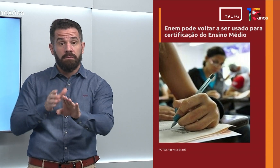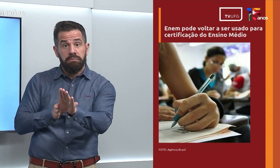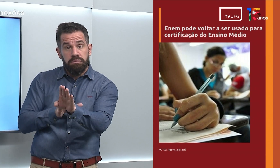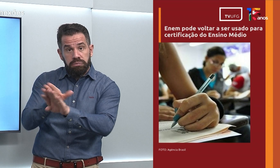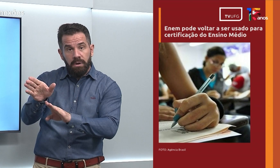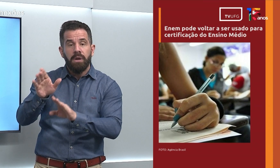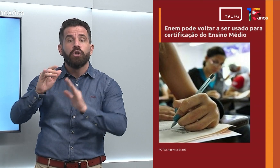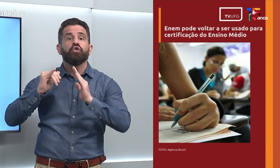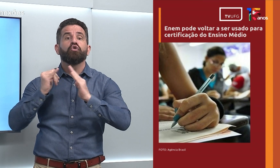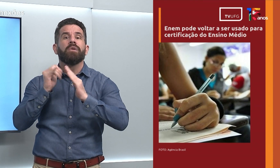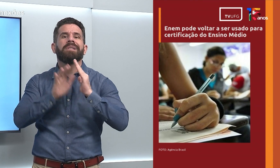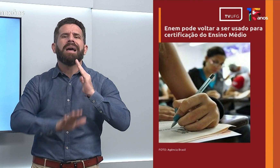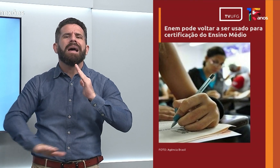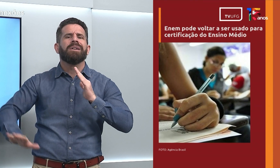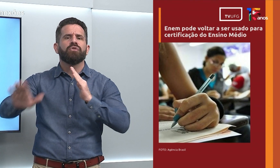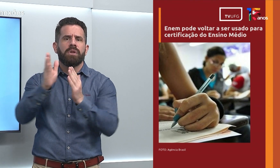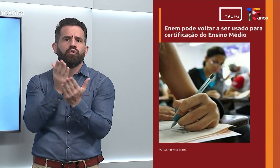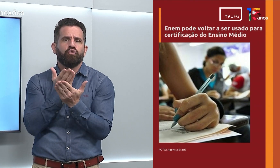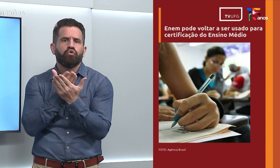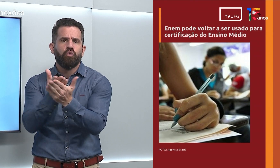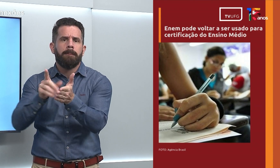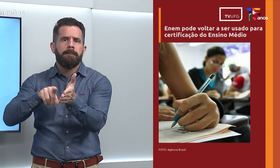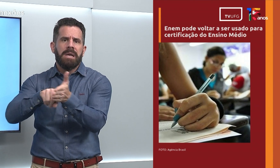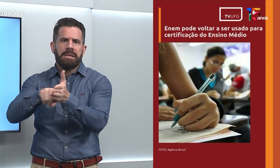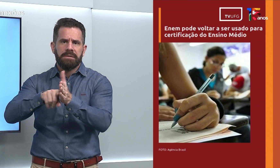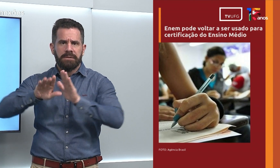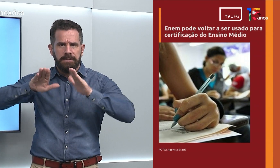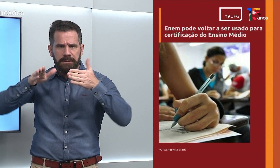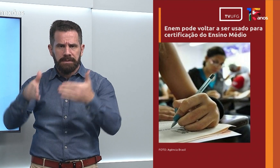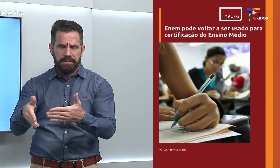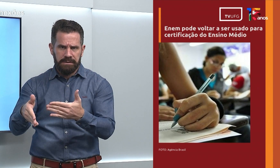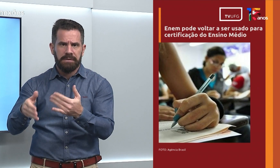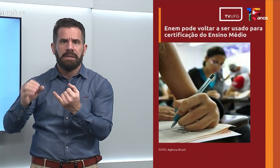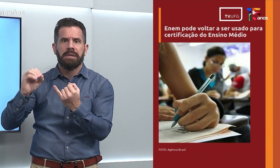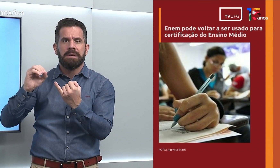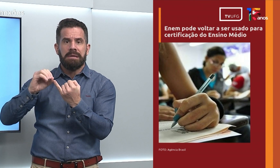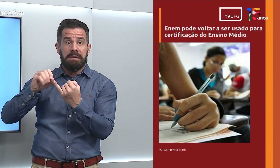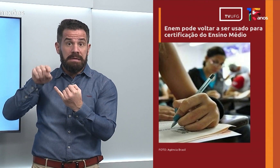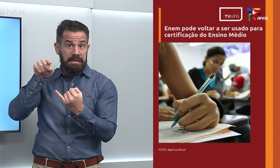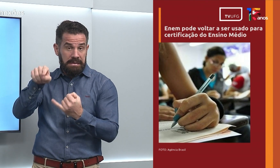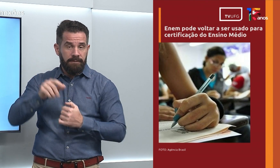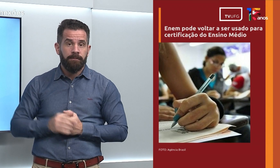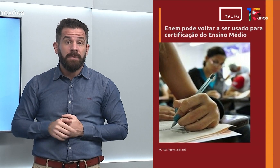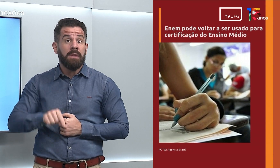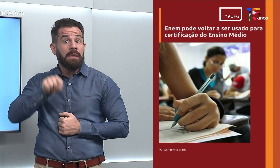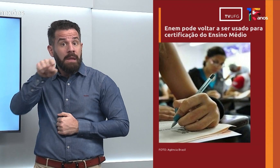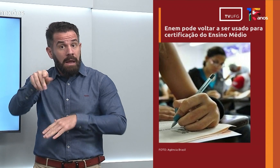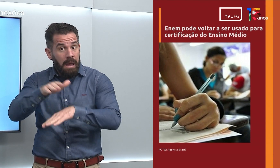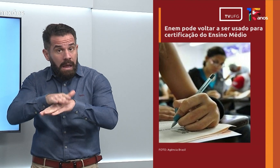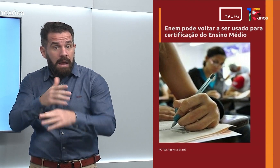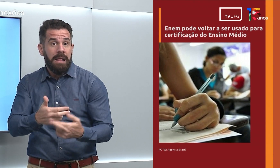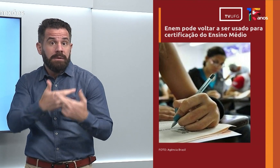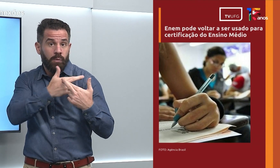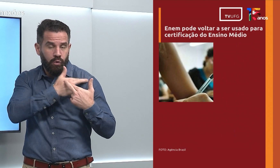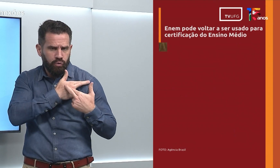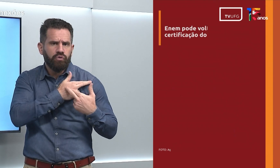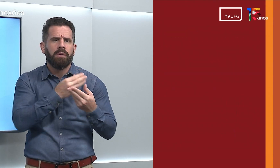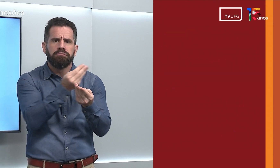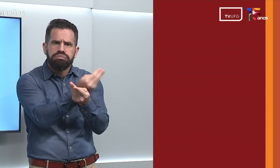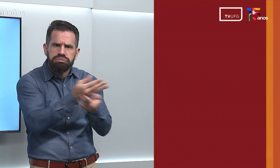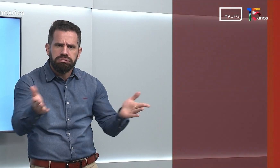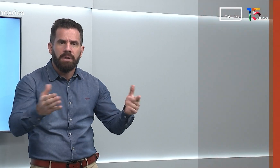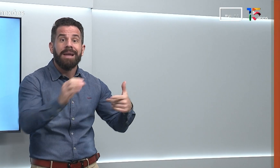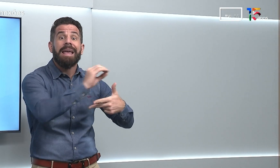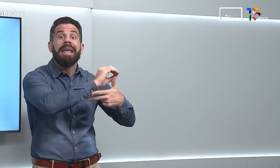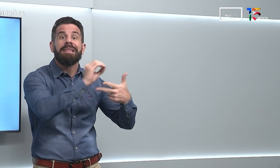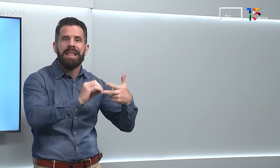de Estudos e Pesquisas Educacionais Anísio Teixeira, o órgão que é responsável pela aplicação do exame.